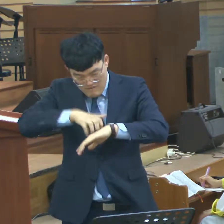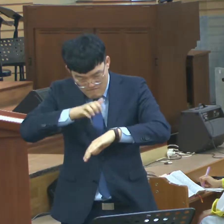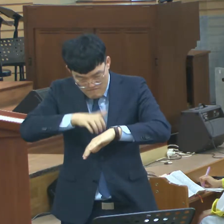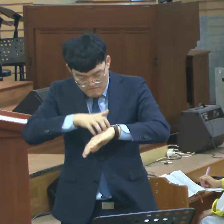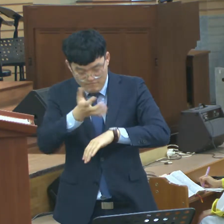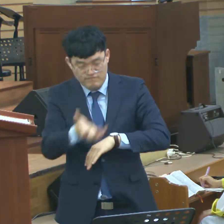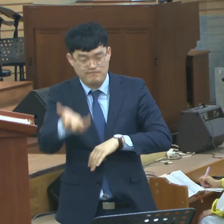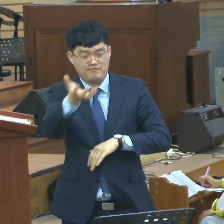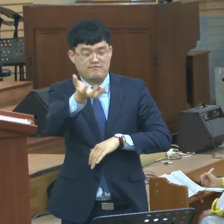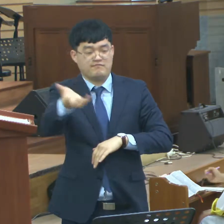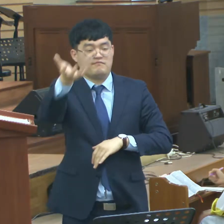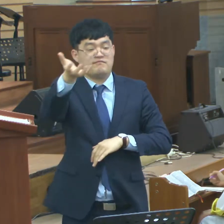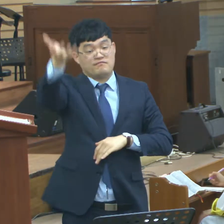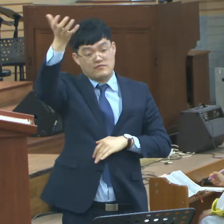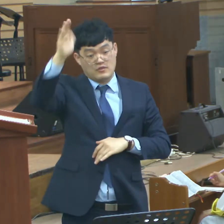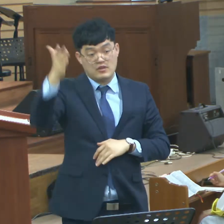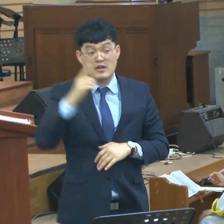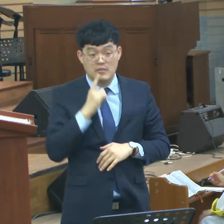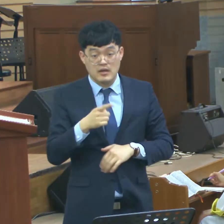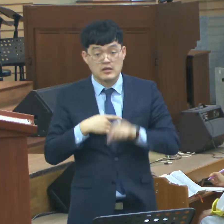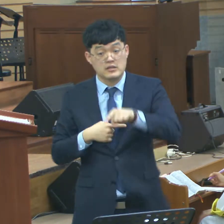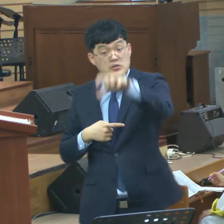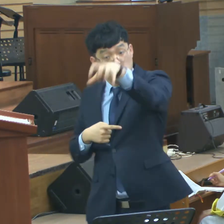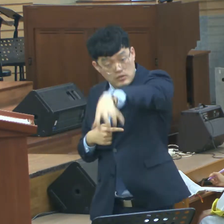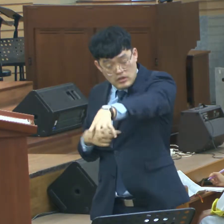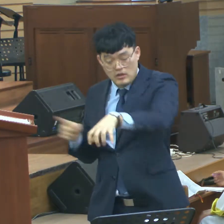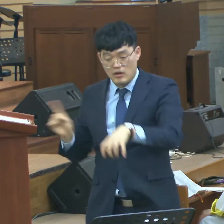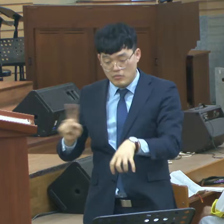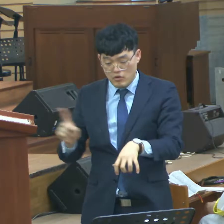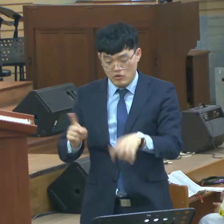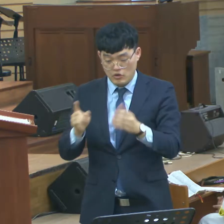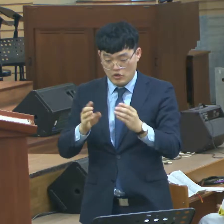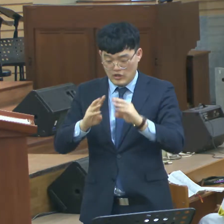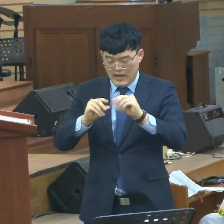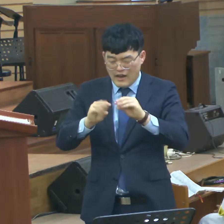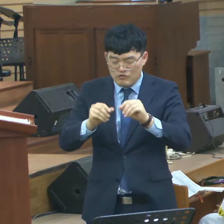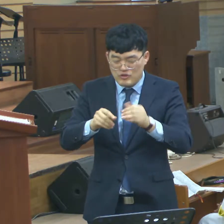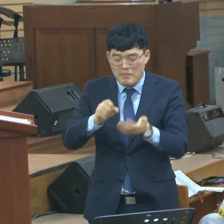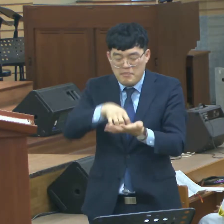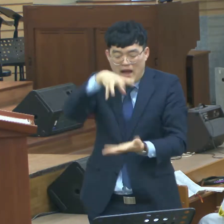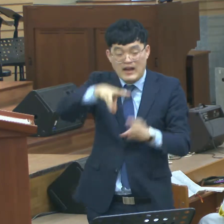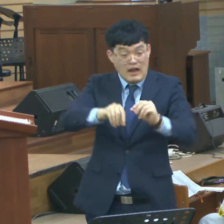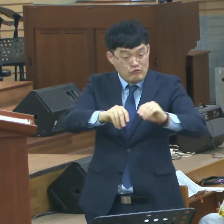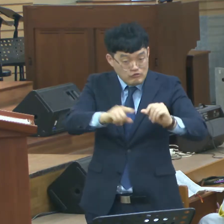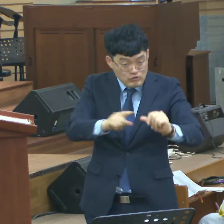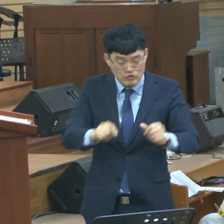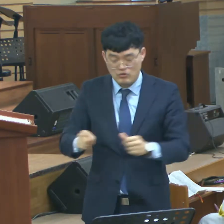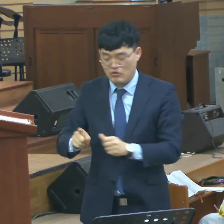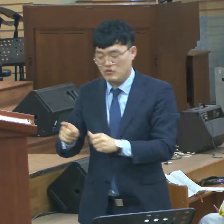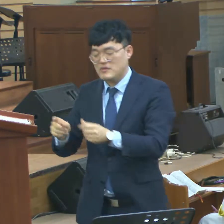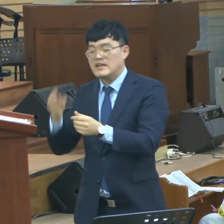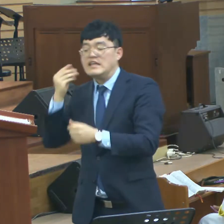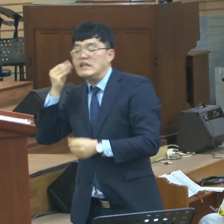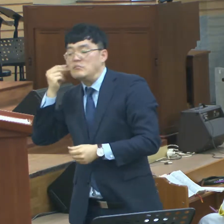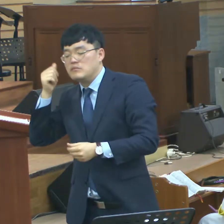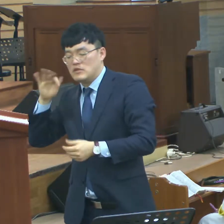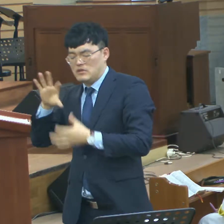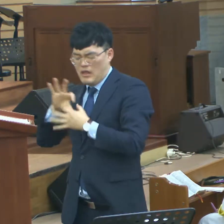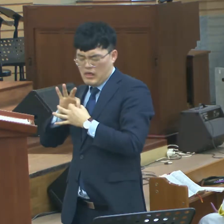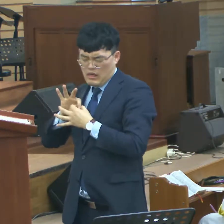보내요. 거기서 통에 가루와 병에 기름이 계속 되게 하셔서 계속 연명하게